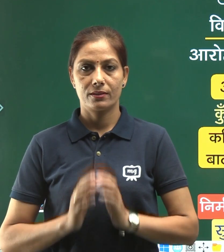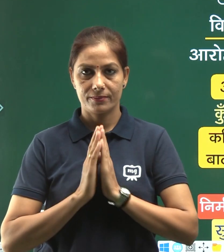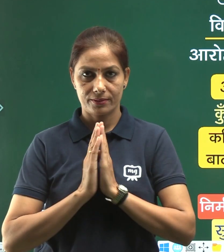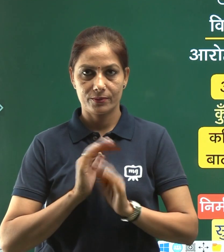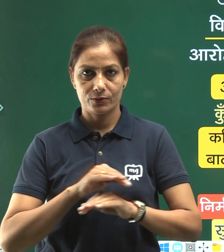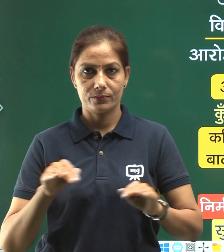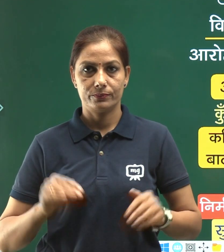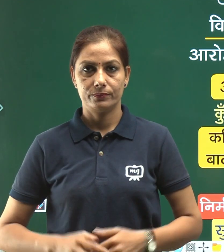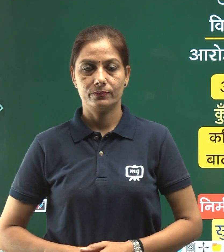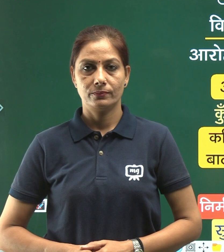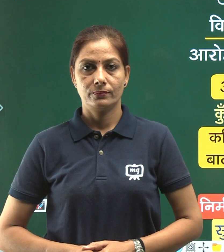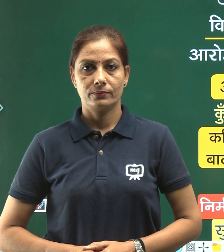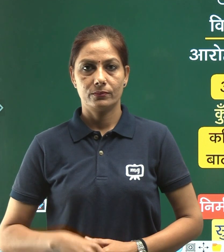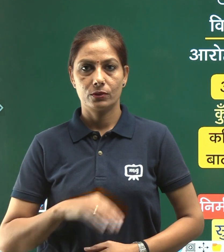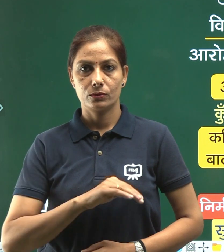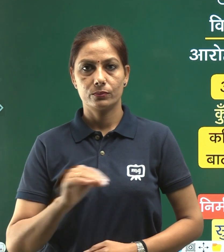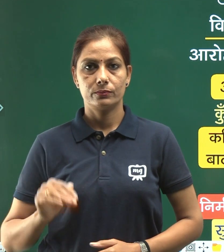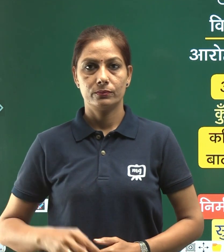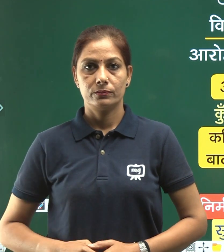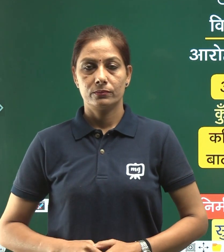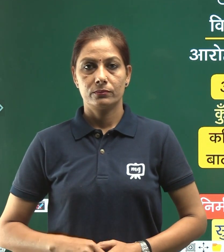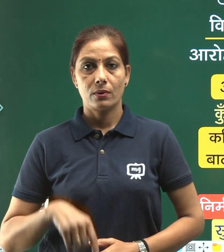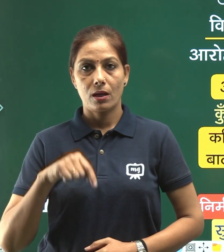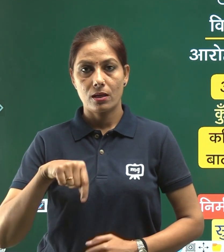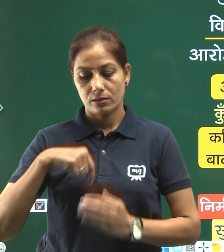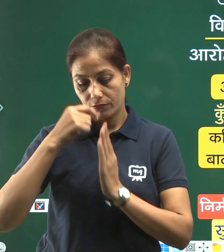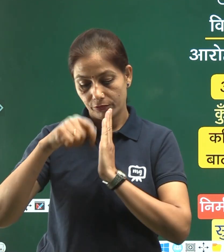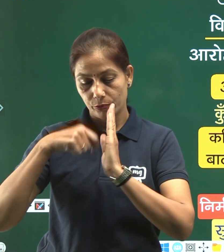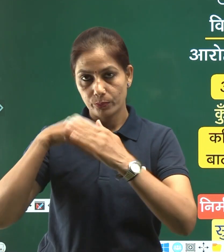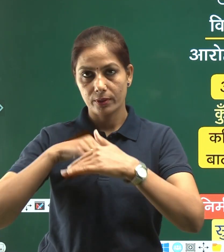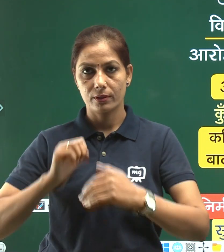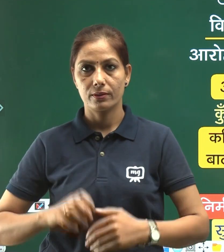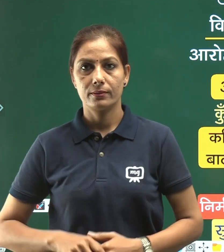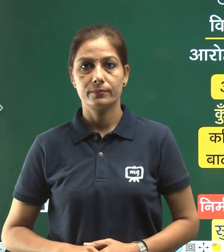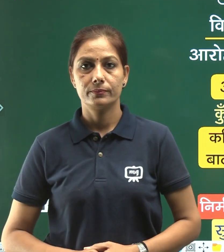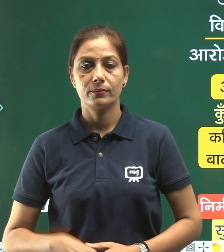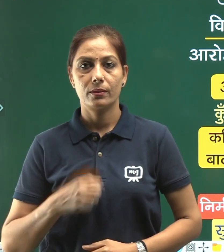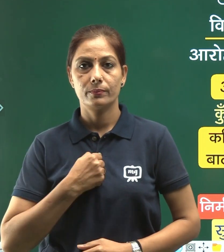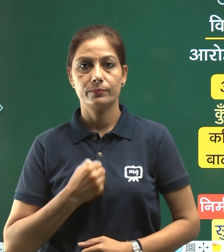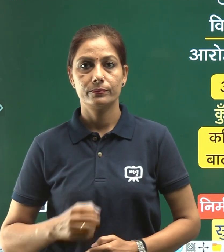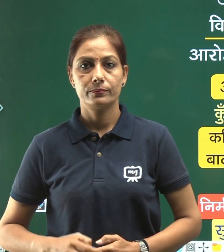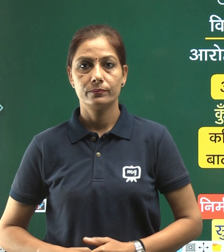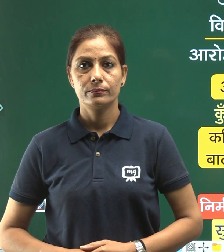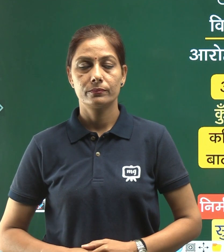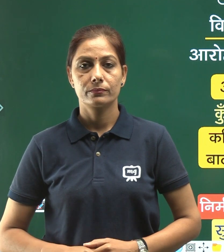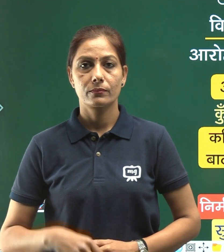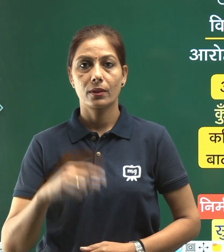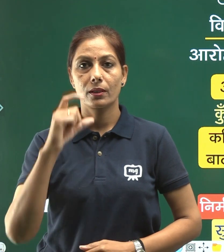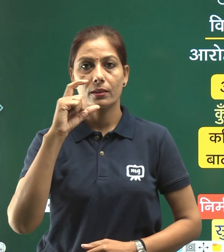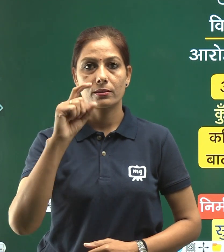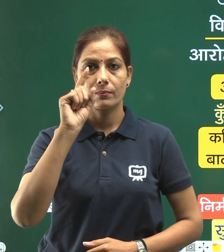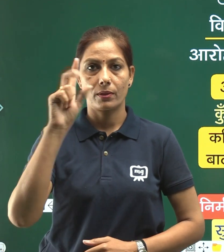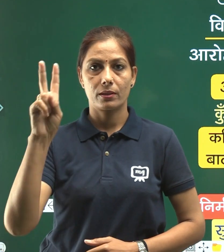नमस्कार बच्चों आज के वीडियो में हम कक्षा 12